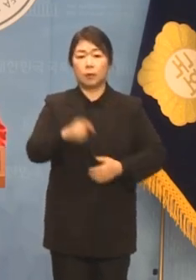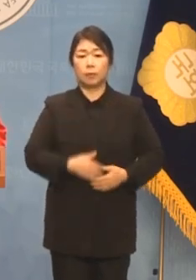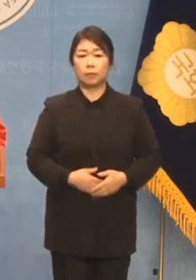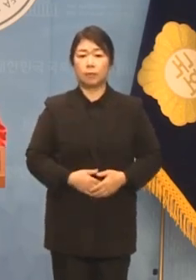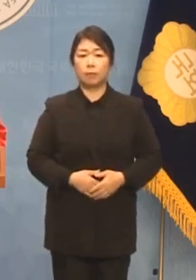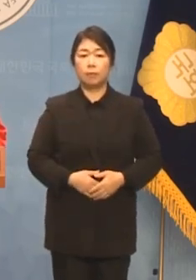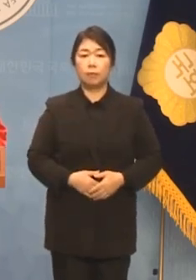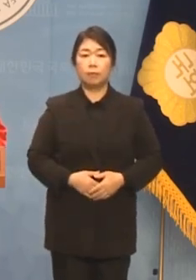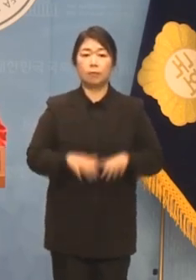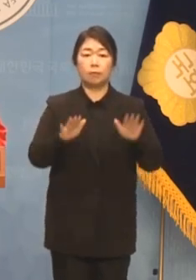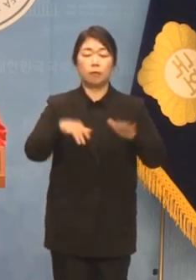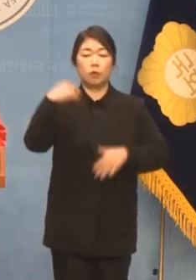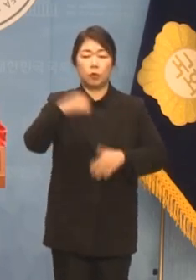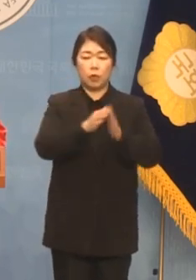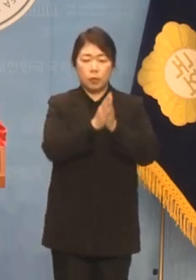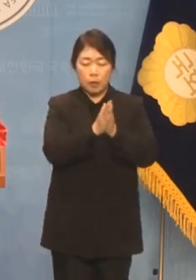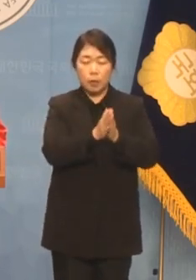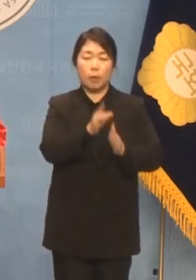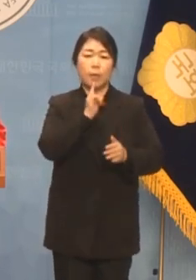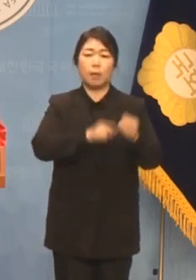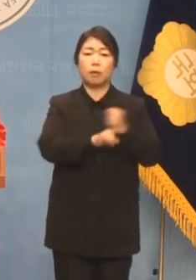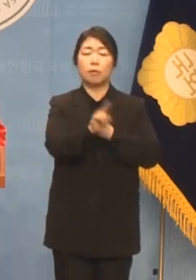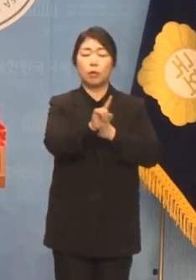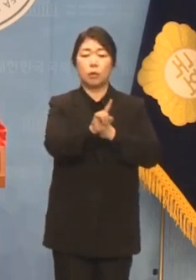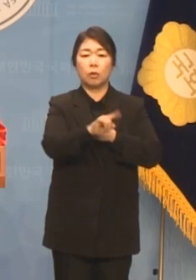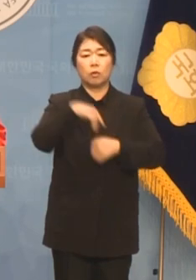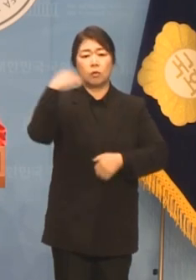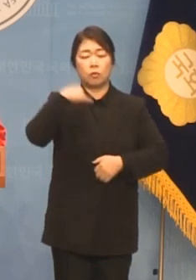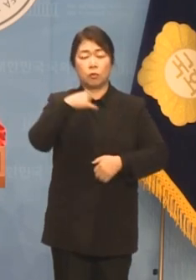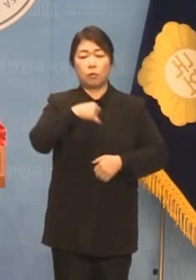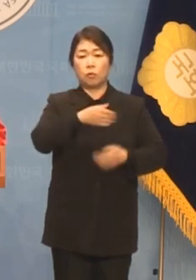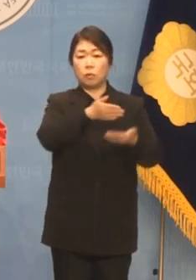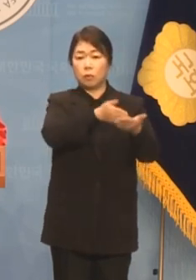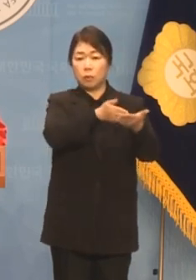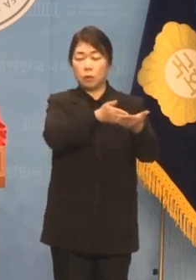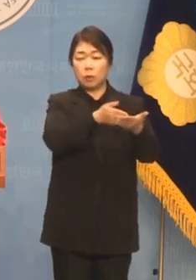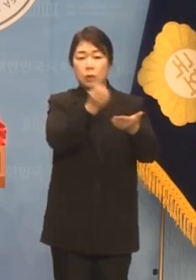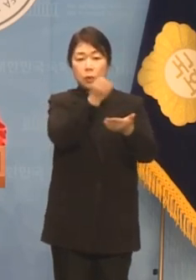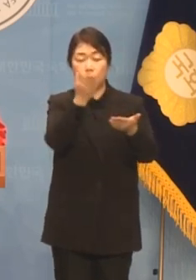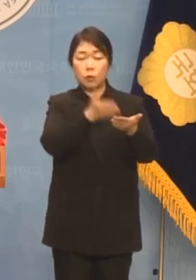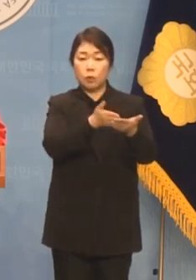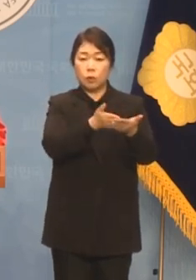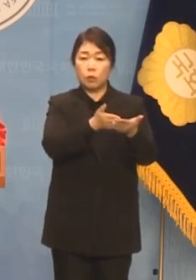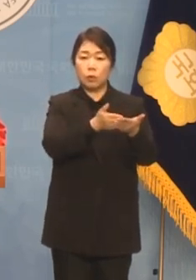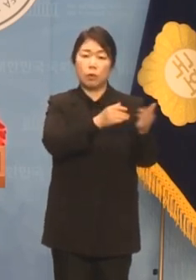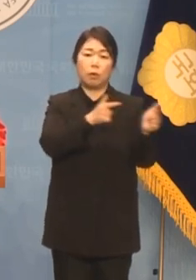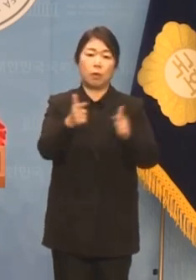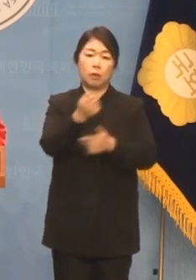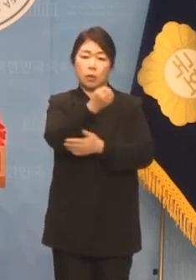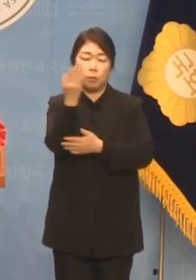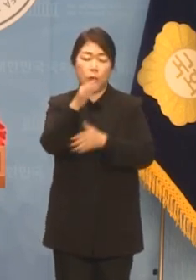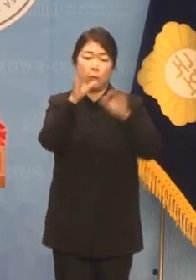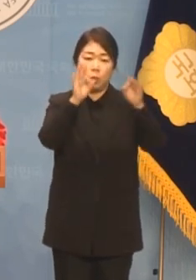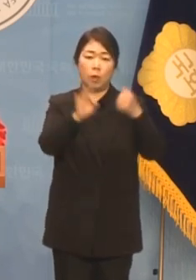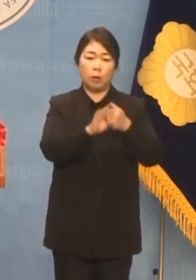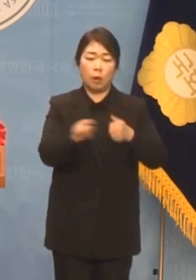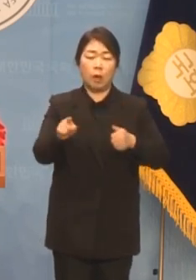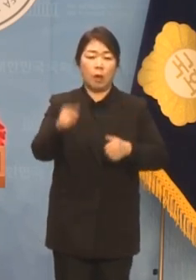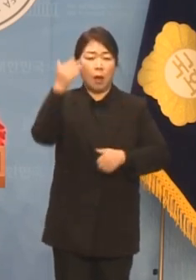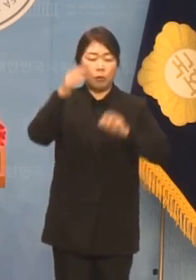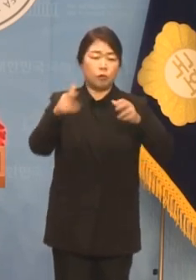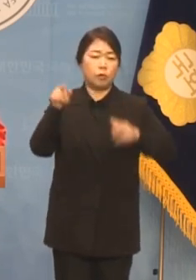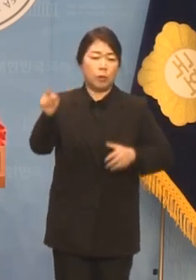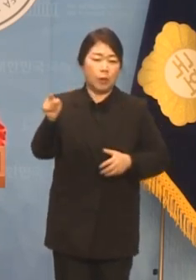중국의 세시 발언은 중국 관영 황고 시무를 비롯한 여러 매체들에서 연일 대석